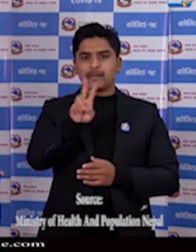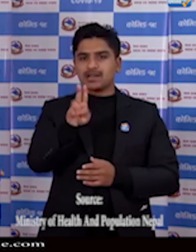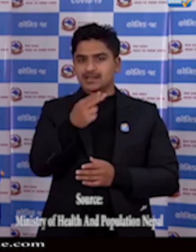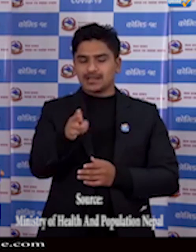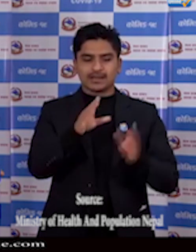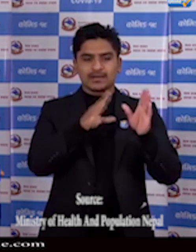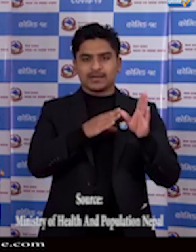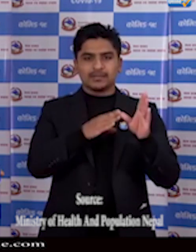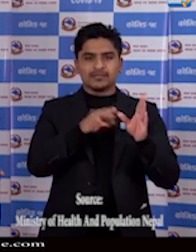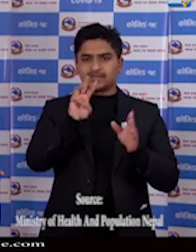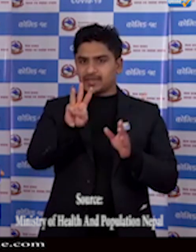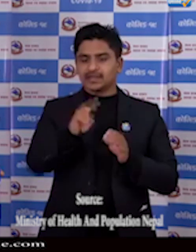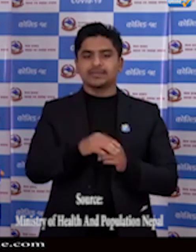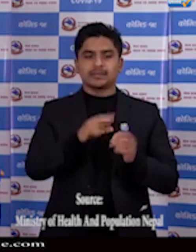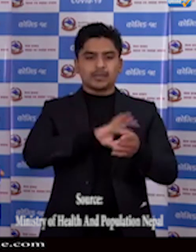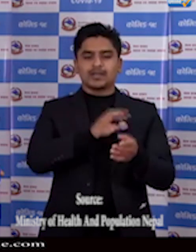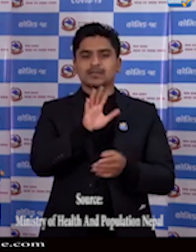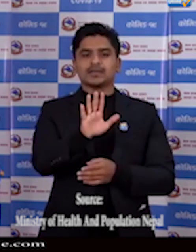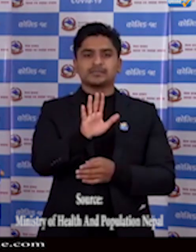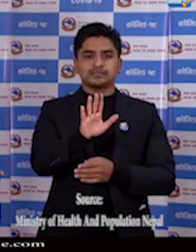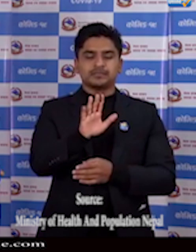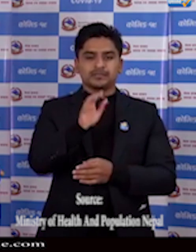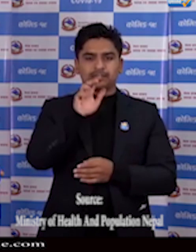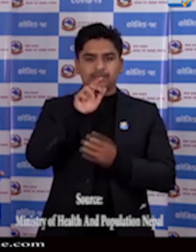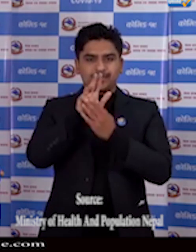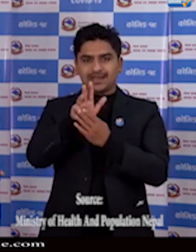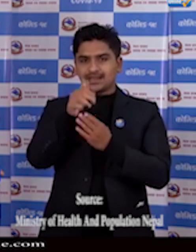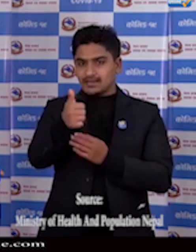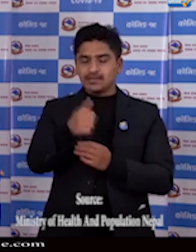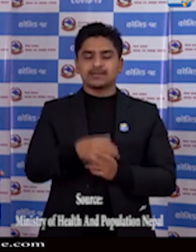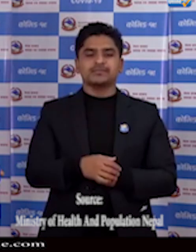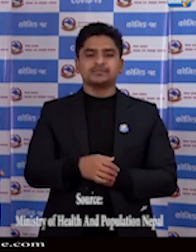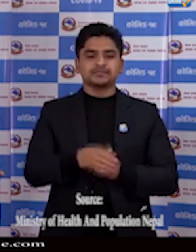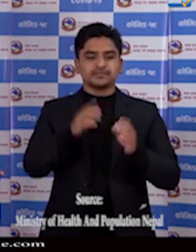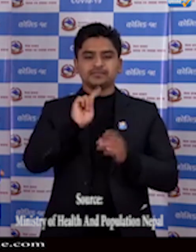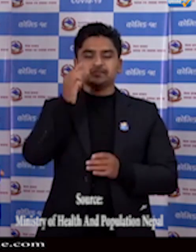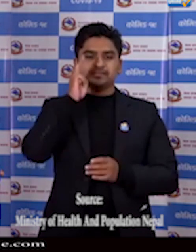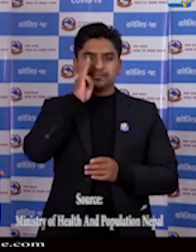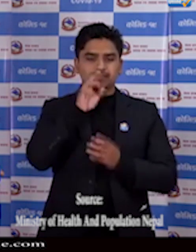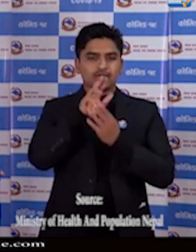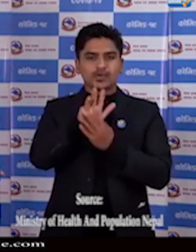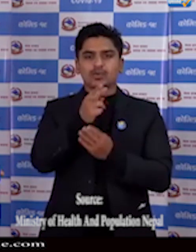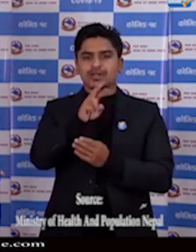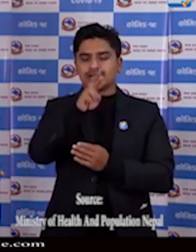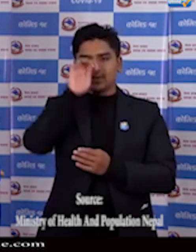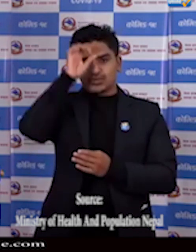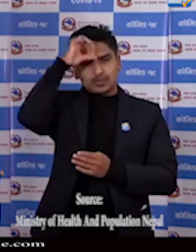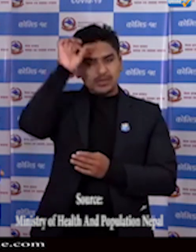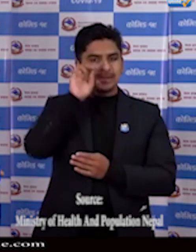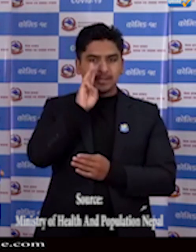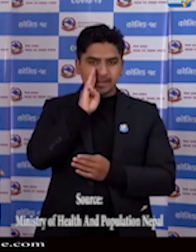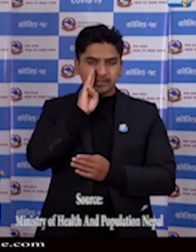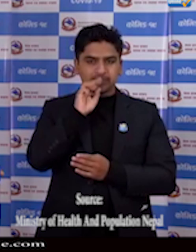32, गण्डकी प्रदेशमा 3, प्रदेश नम्बर 5 96, त्यसै गरी कर्णाली प्रदेशमा 9 र सुदूरपश्चिम